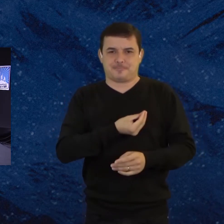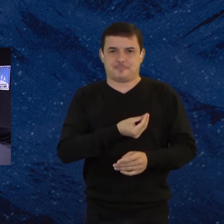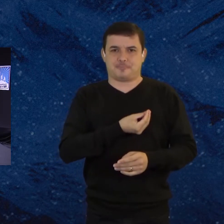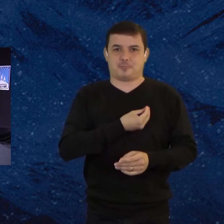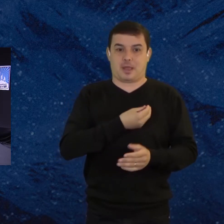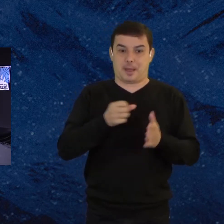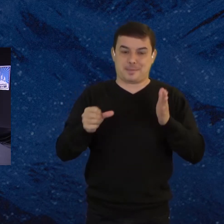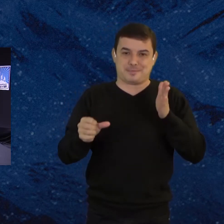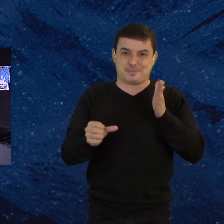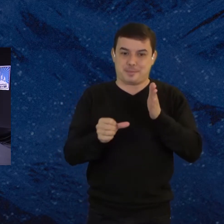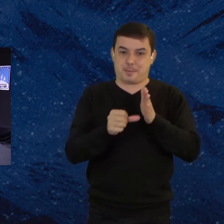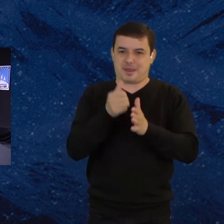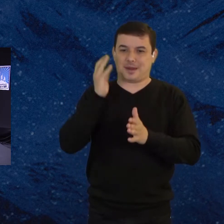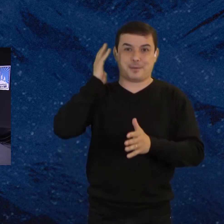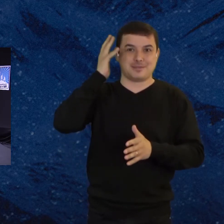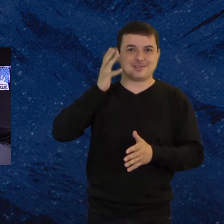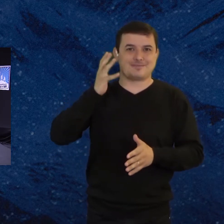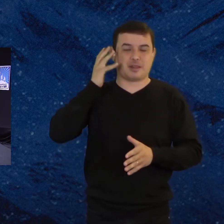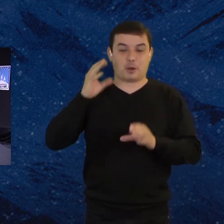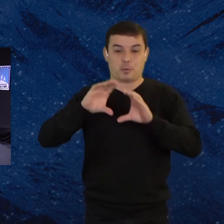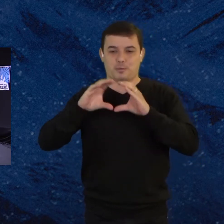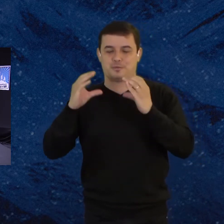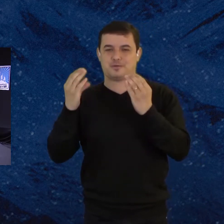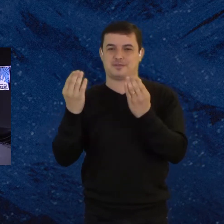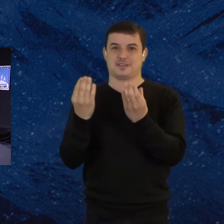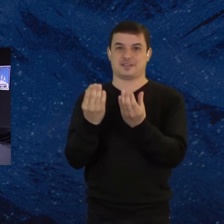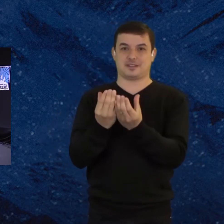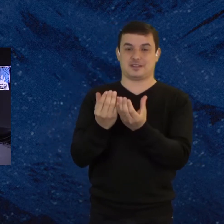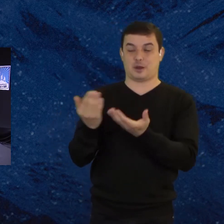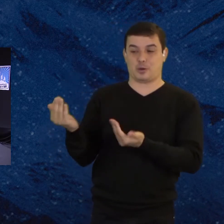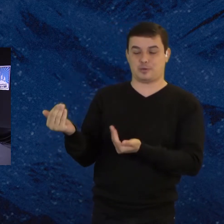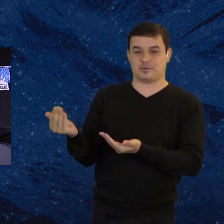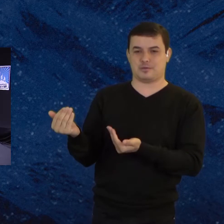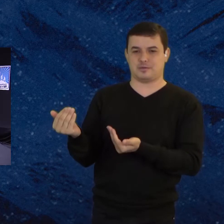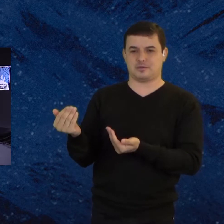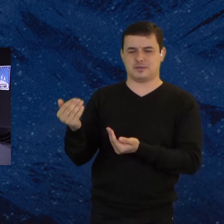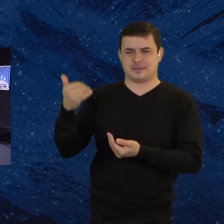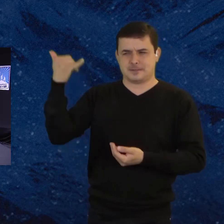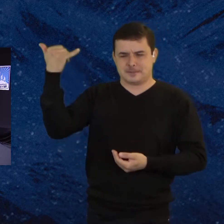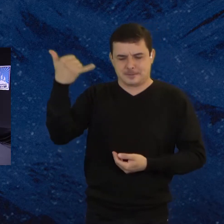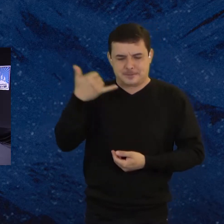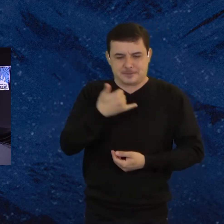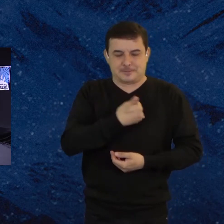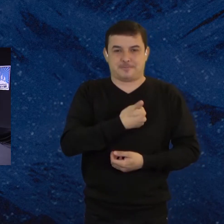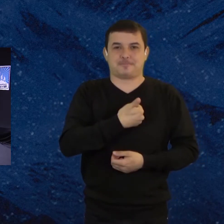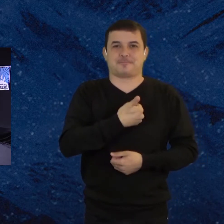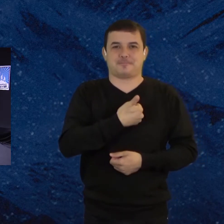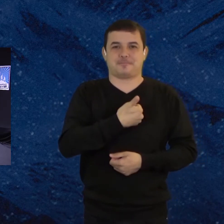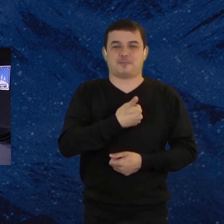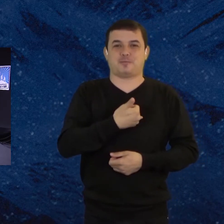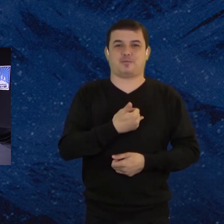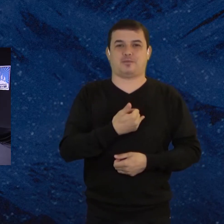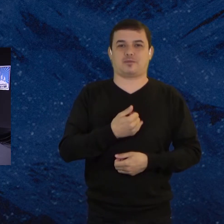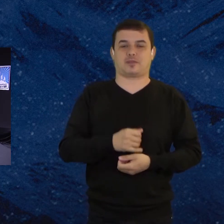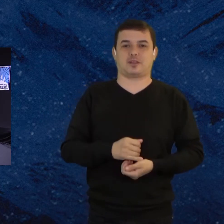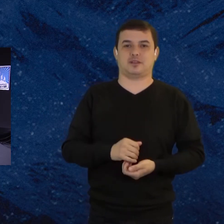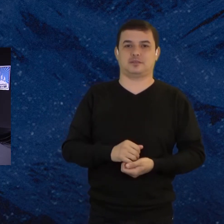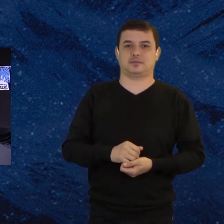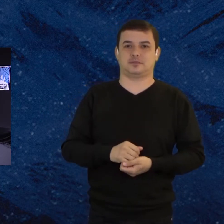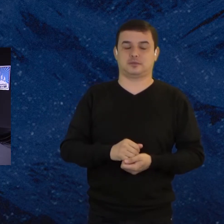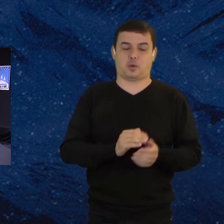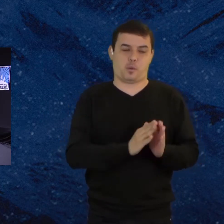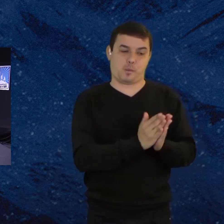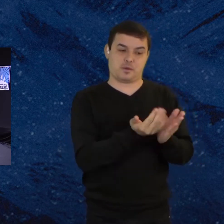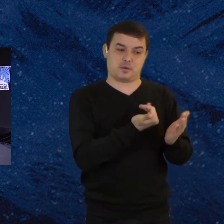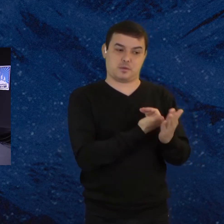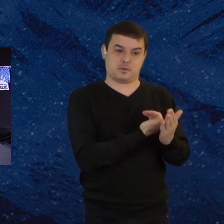primeira mensagem da Conferência de Jovens. Nós vamos ouvir a Palavra de Deus. Sabia que ouvir a Palavra de Deus é bem